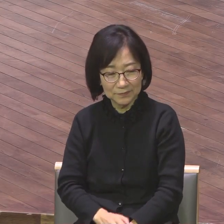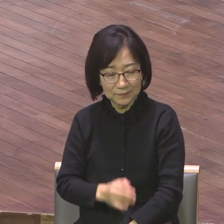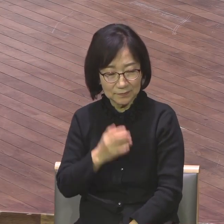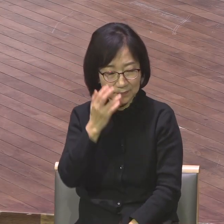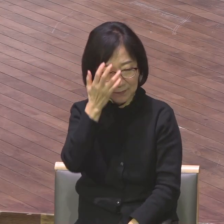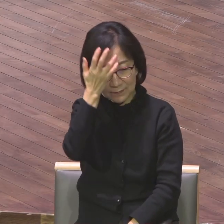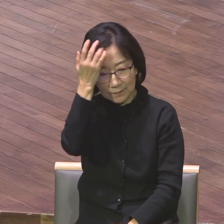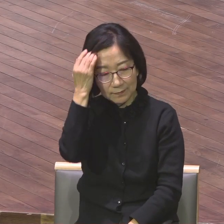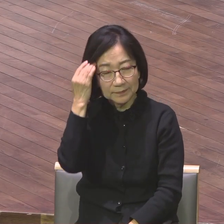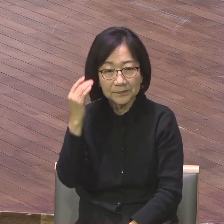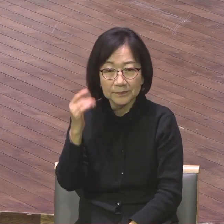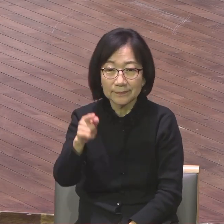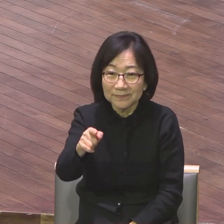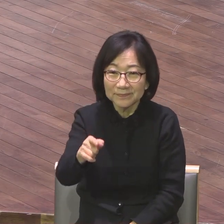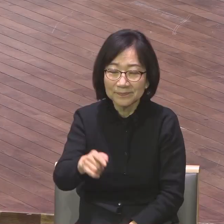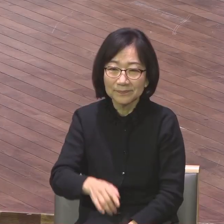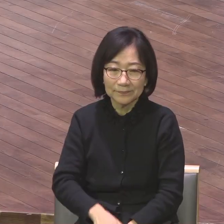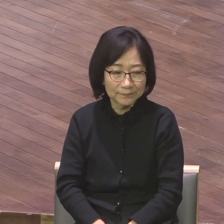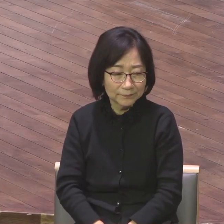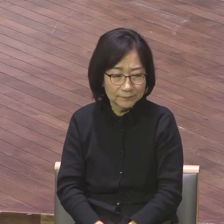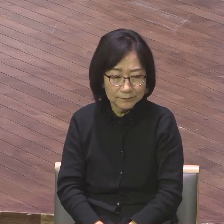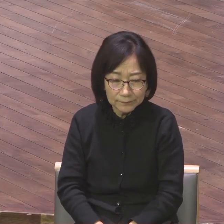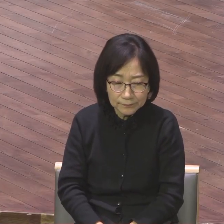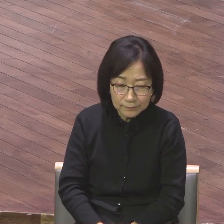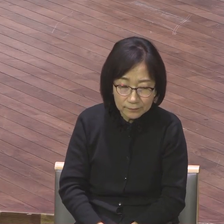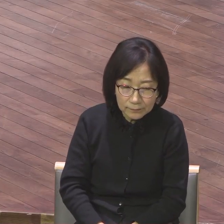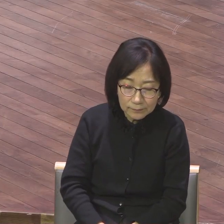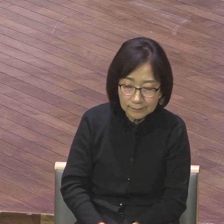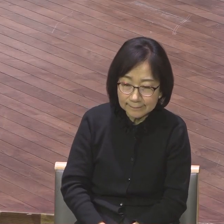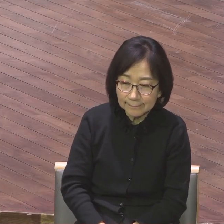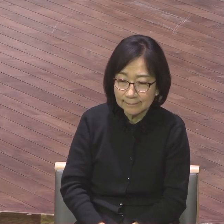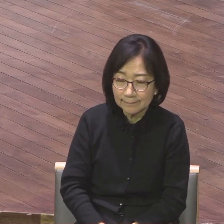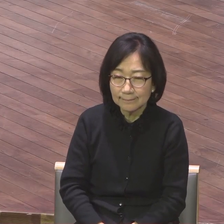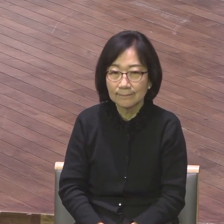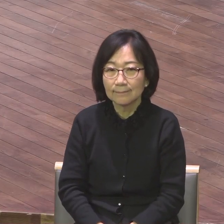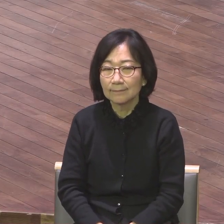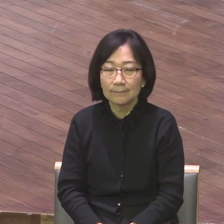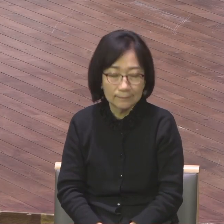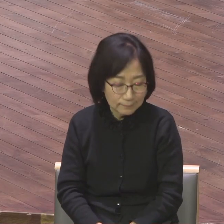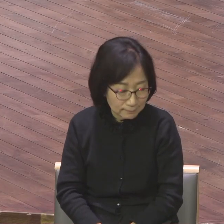물러간다니까요. 빛의 사자들이라고. 너는 세상의 빛이니.